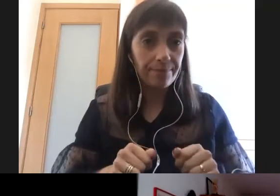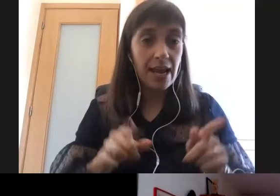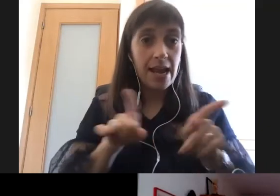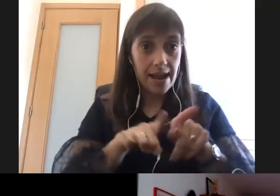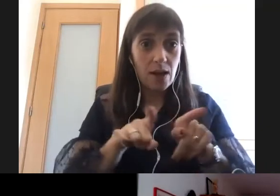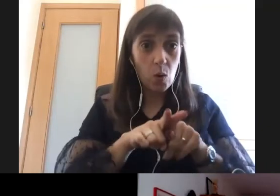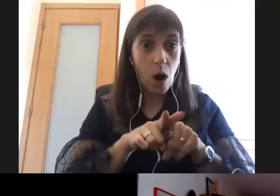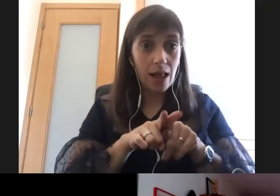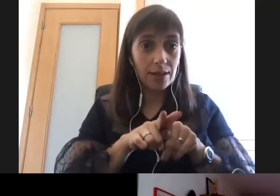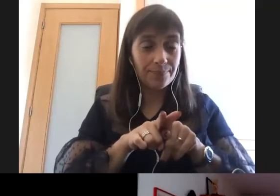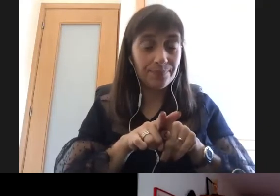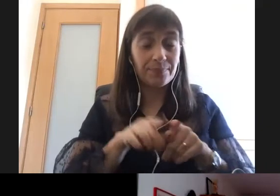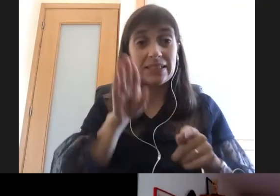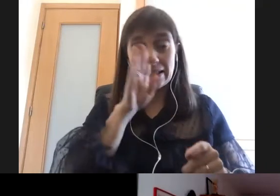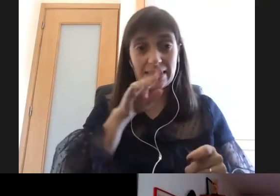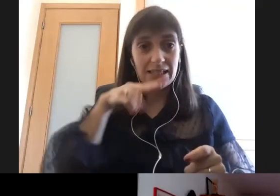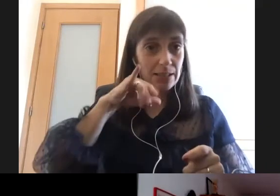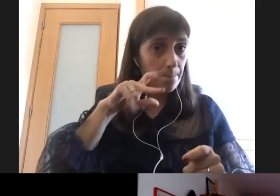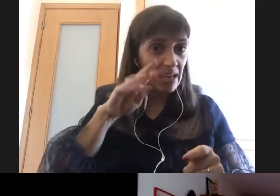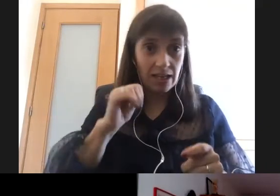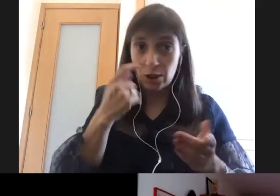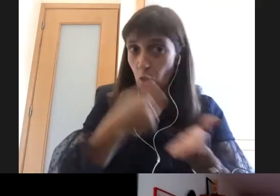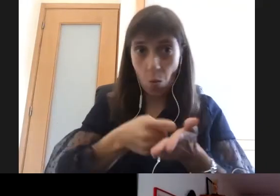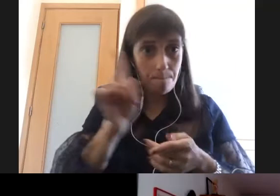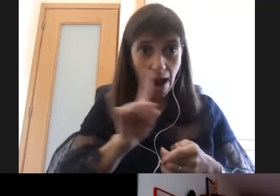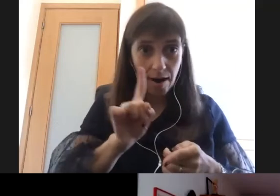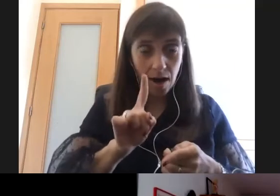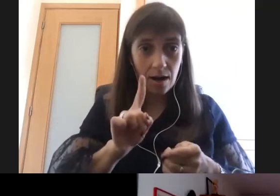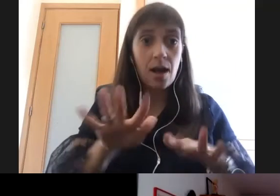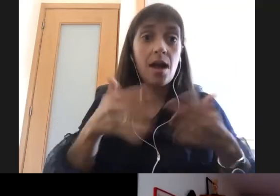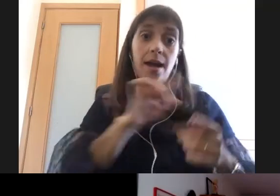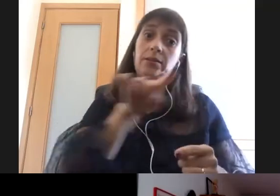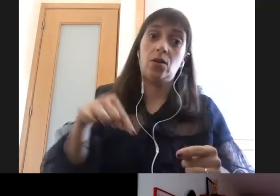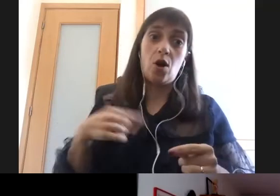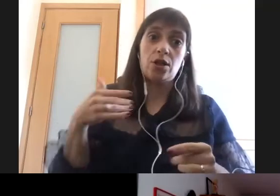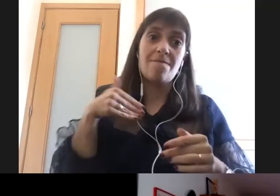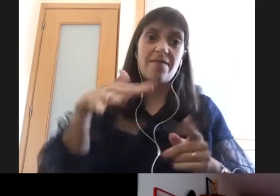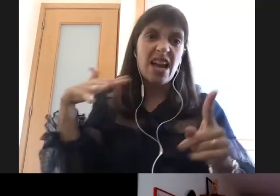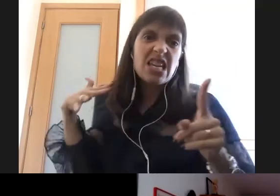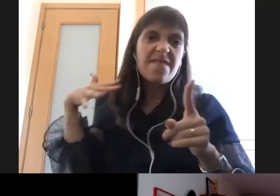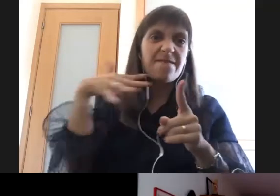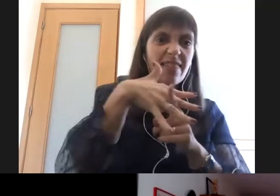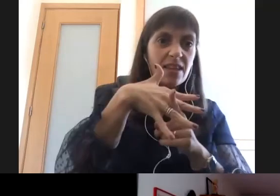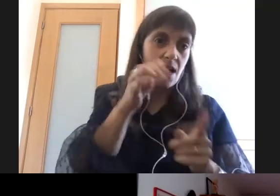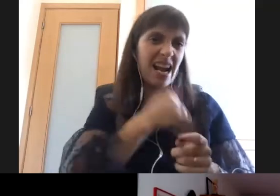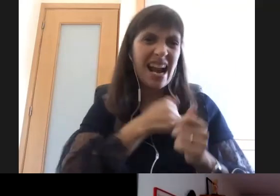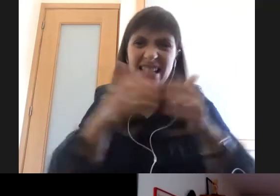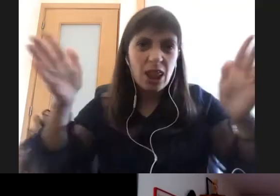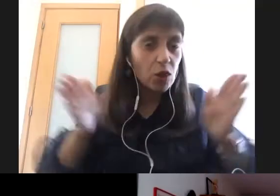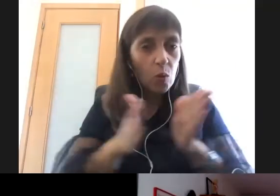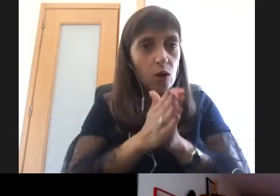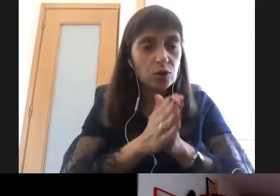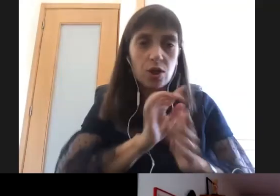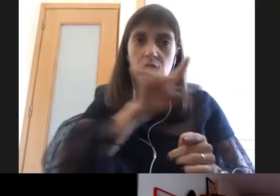se Minas não vai pagar, então nós vamos invadir a casa de todo mundo e sair